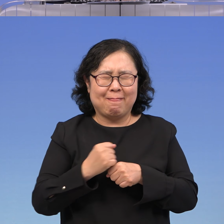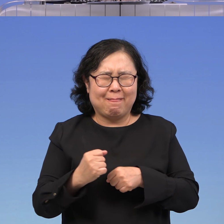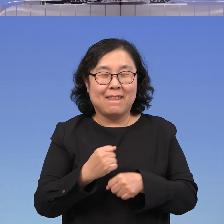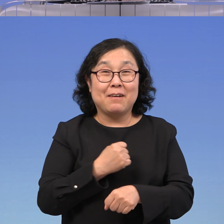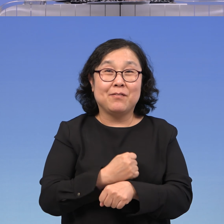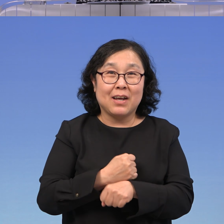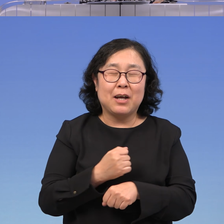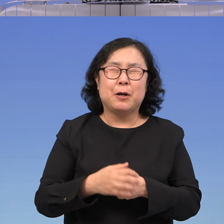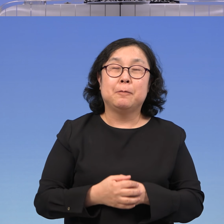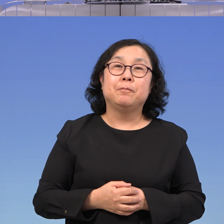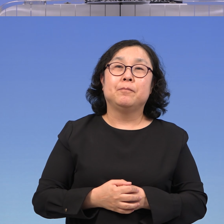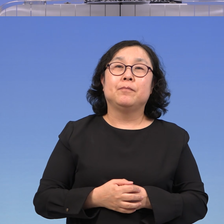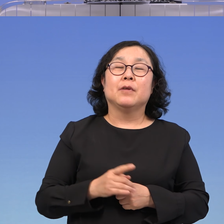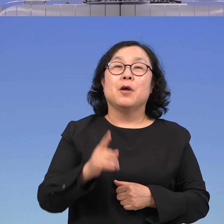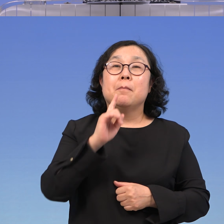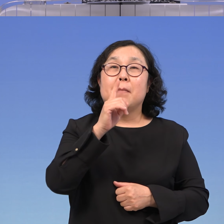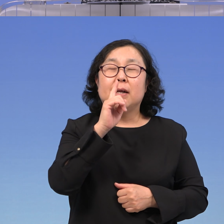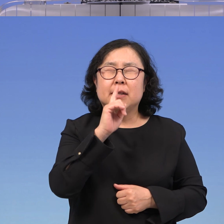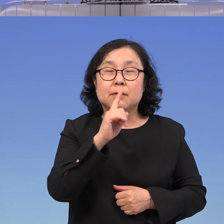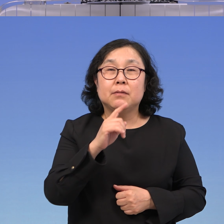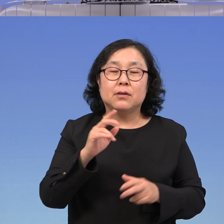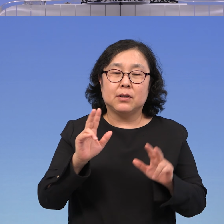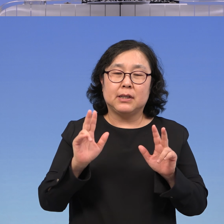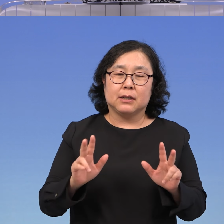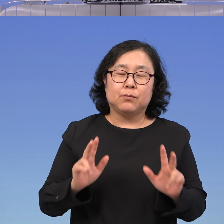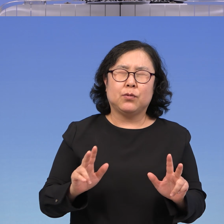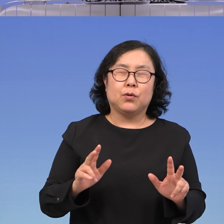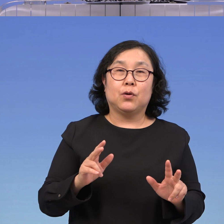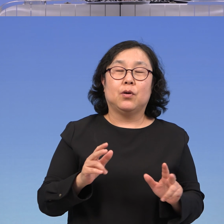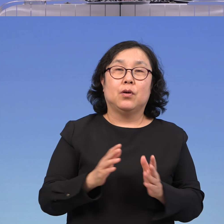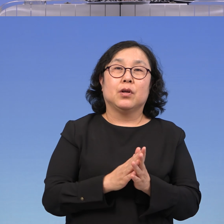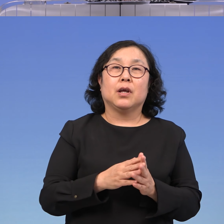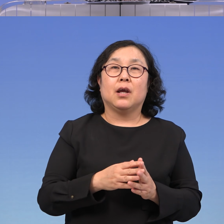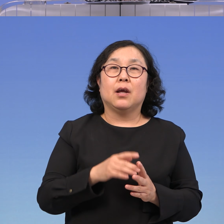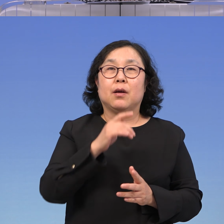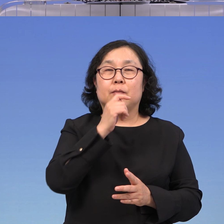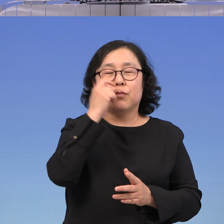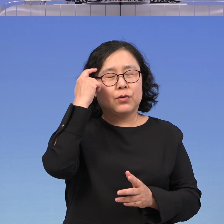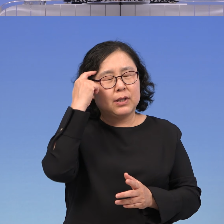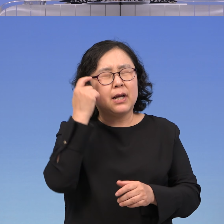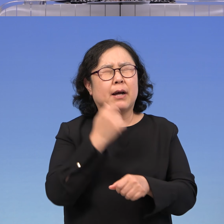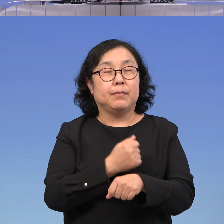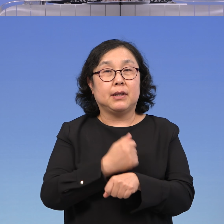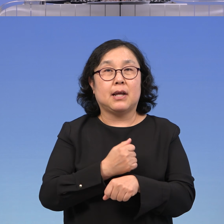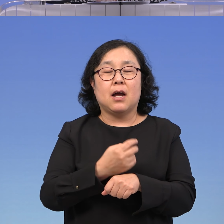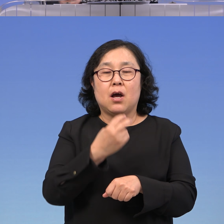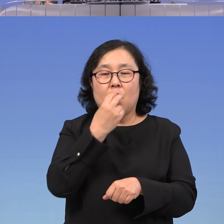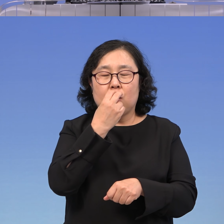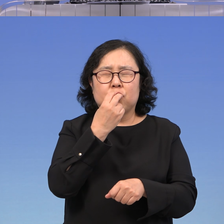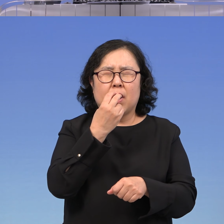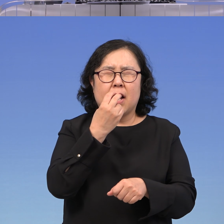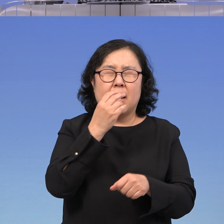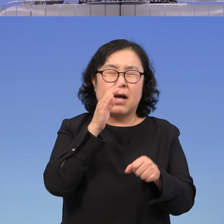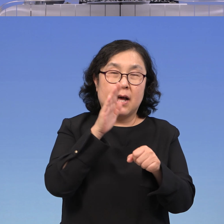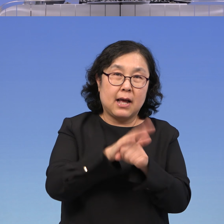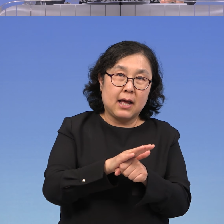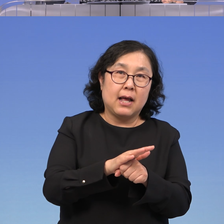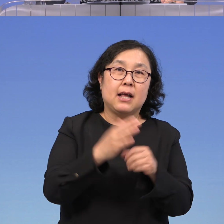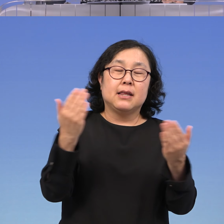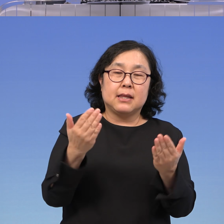사실은 이 말씀을 요즘 지금도 저는 묵상을 합니다 억울한 일을 겪을 때마다 자케